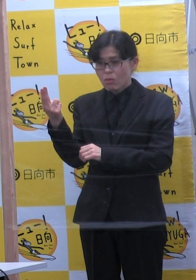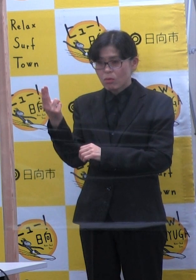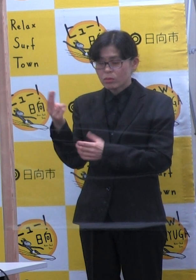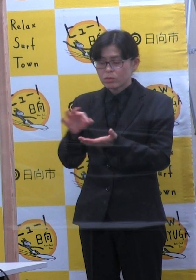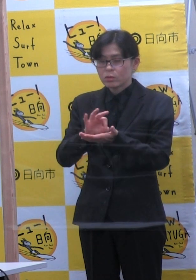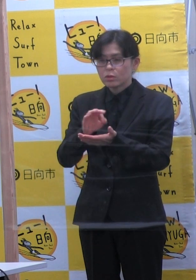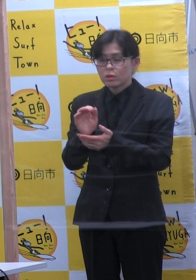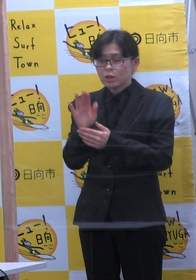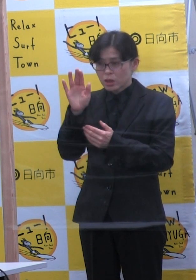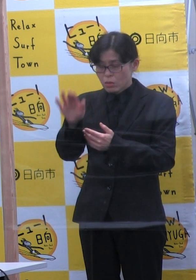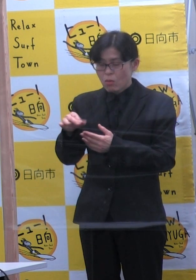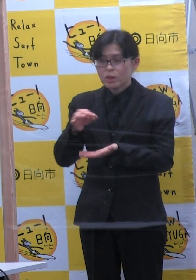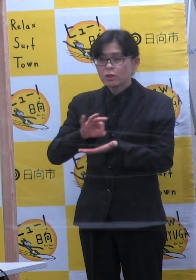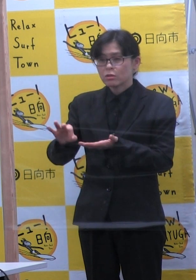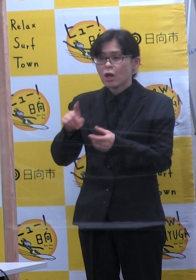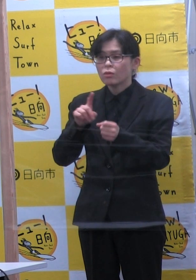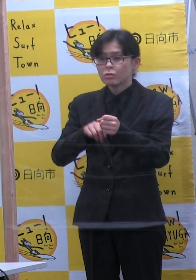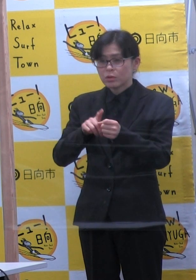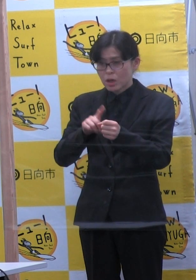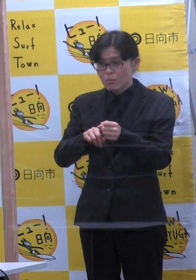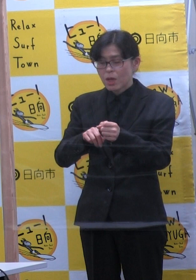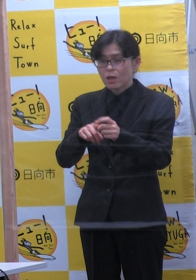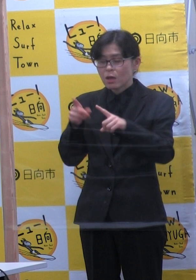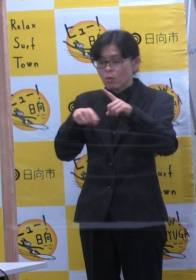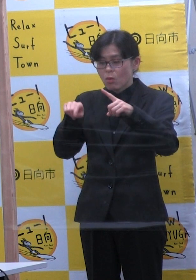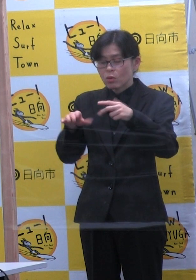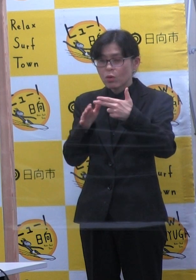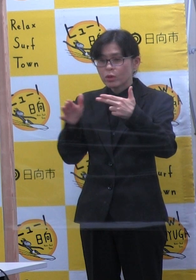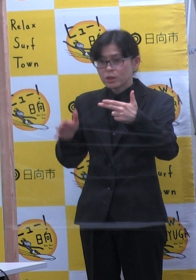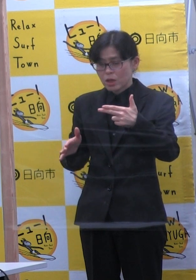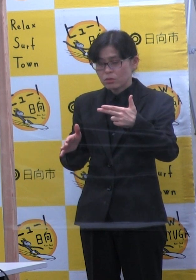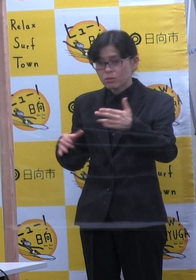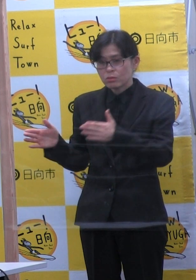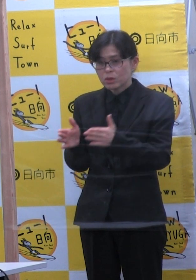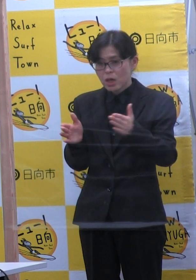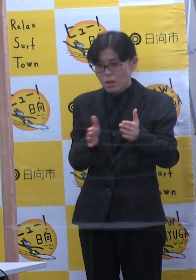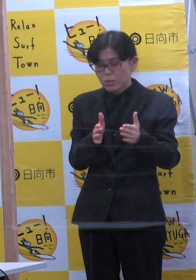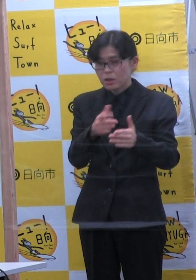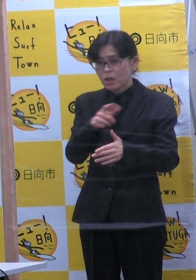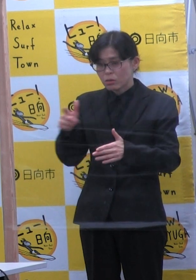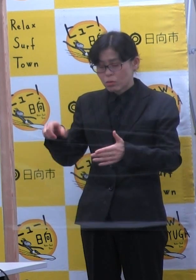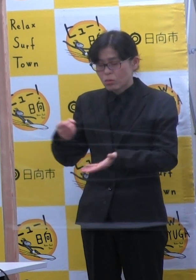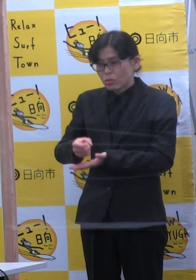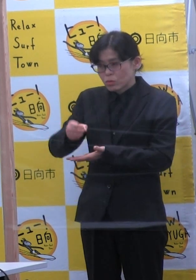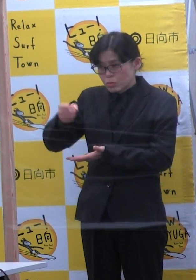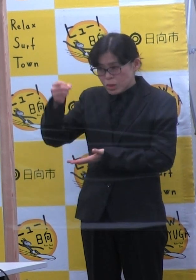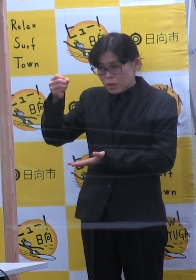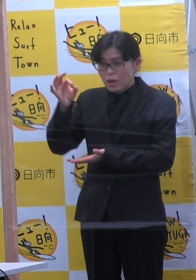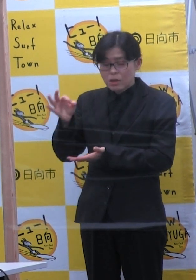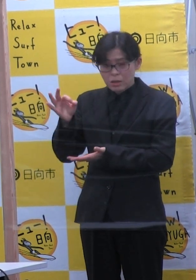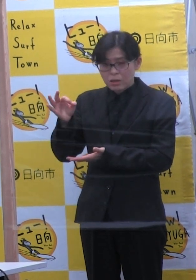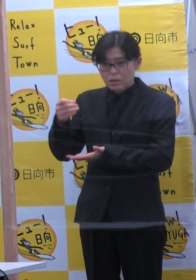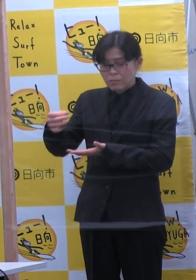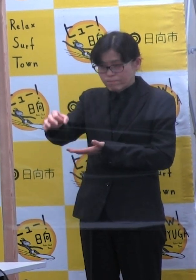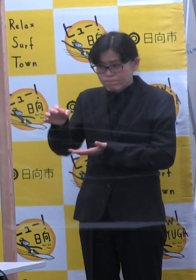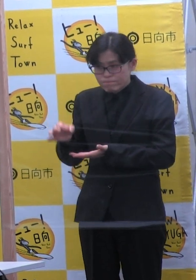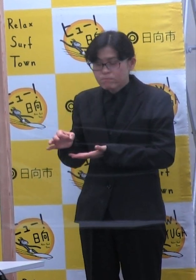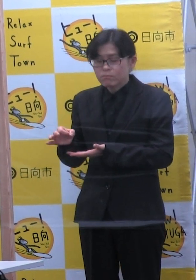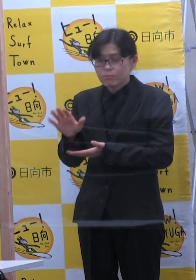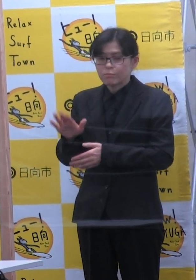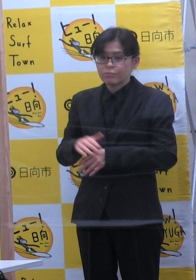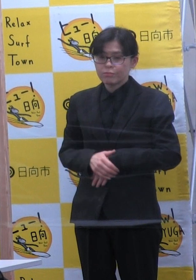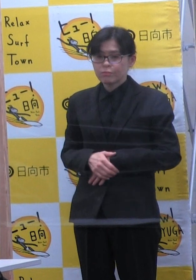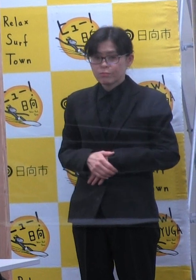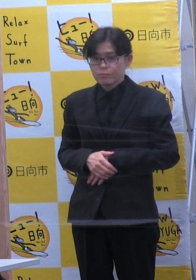用するため、公共施設整備等資金積立基金に積み立てを行うものです。